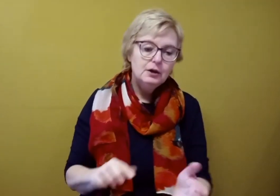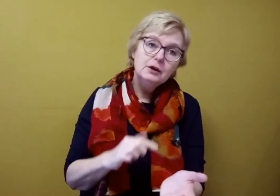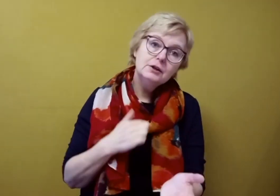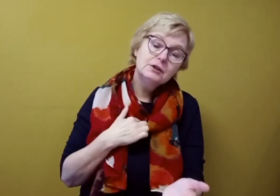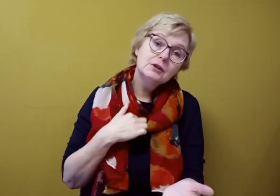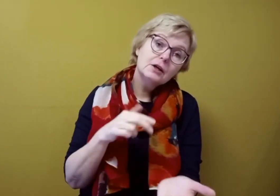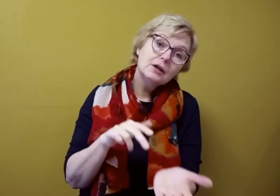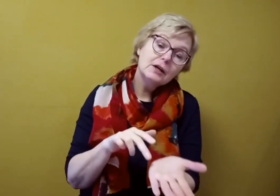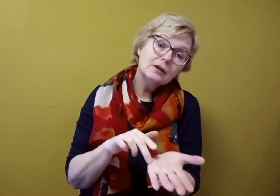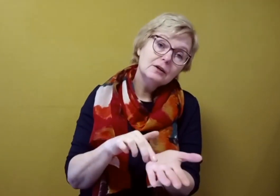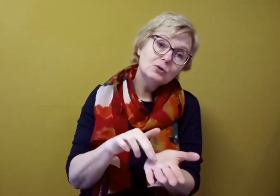Ich gehe los.